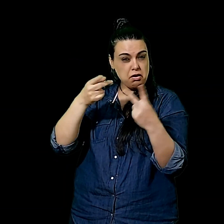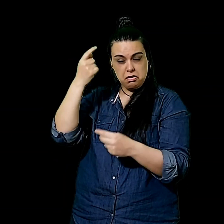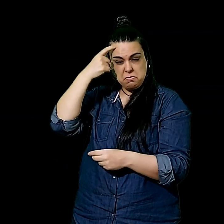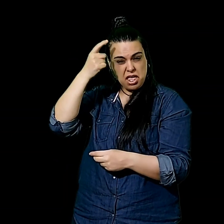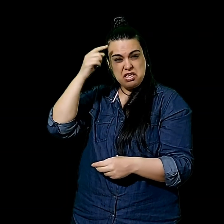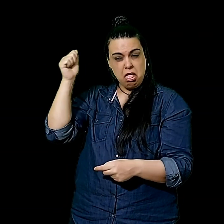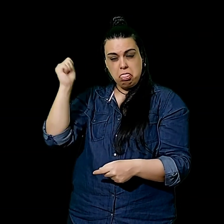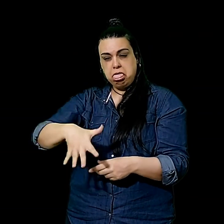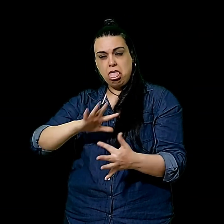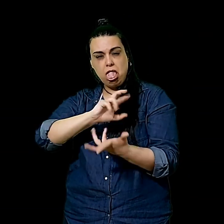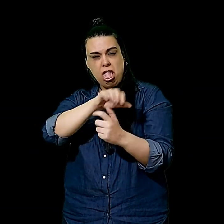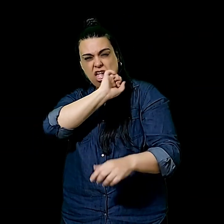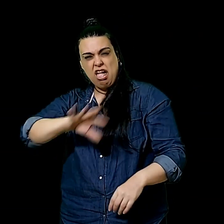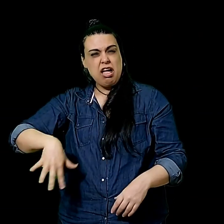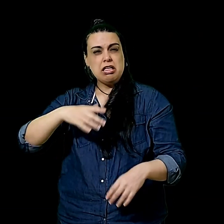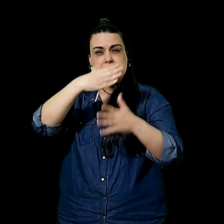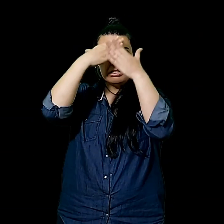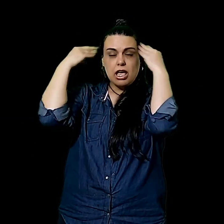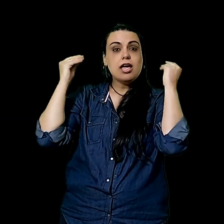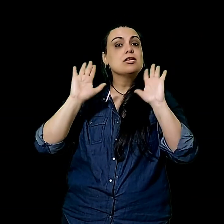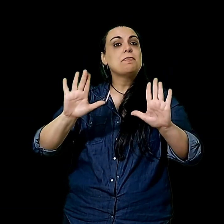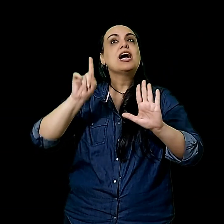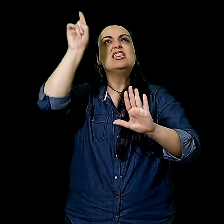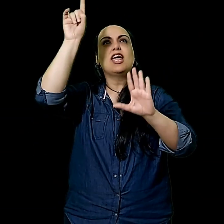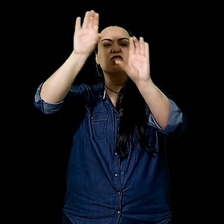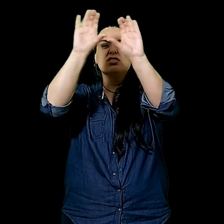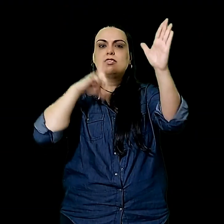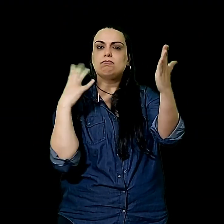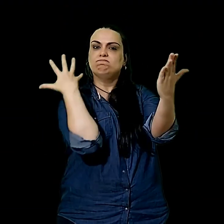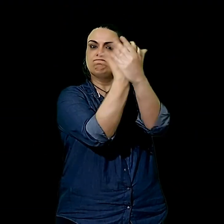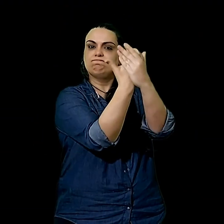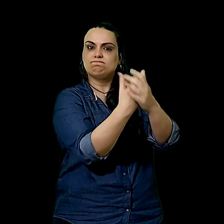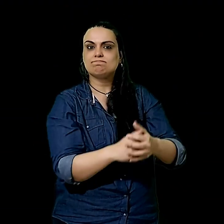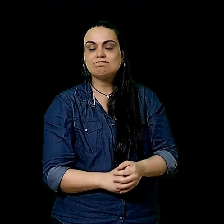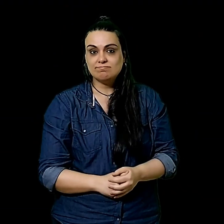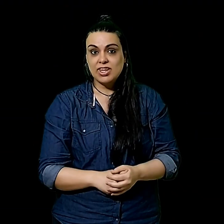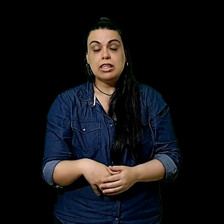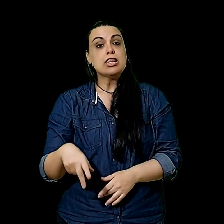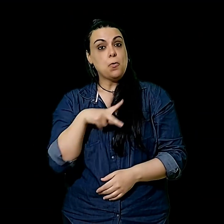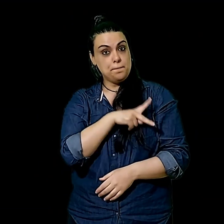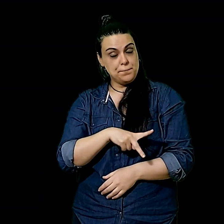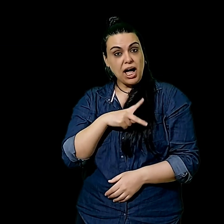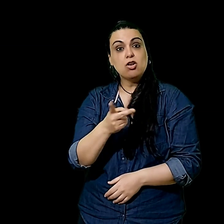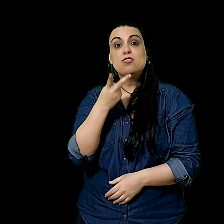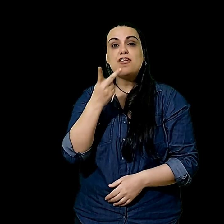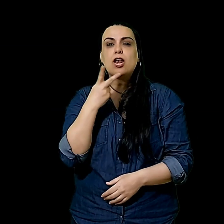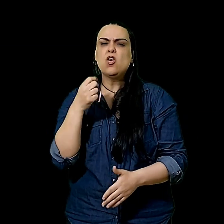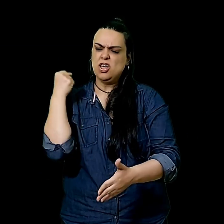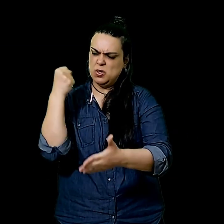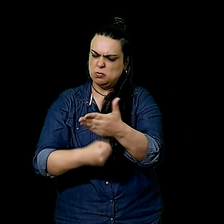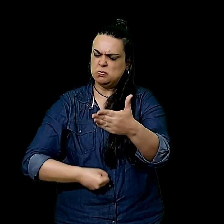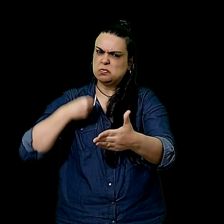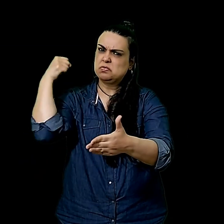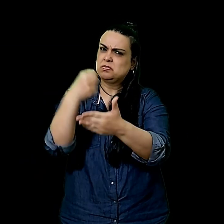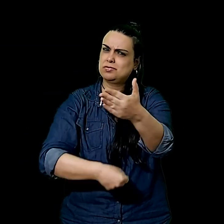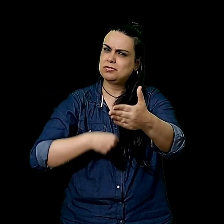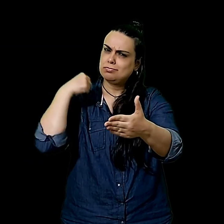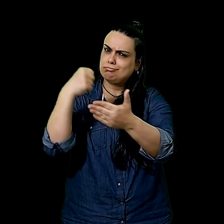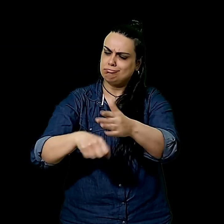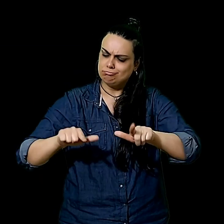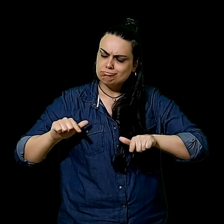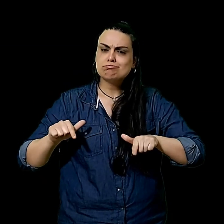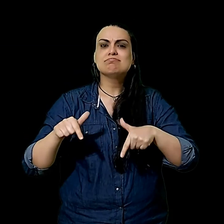ele encerrou a carreira dele dizendo assim: combati o bom combate. Bom combate. Né? E um bom combate.